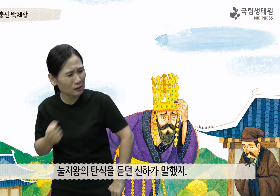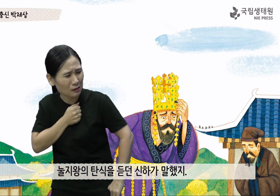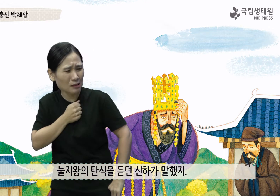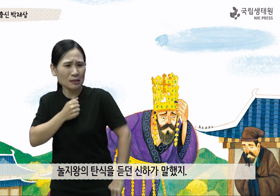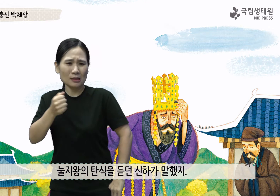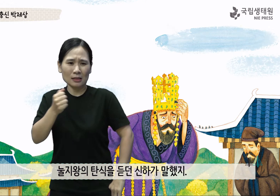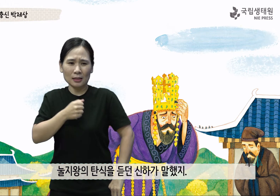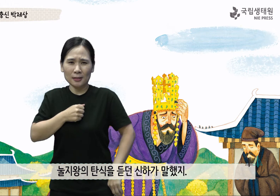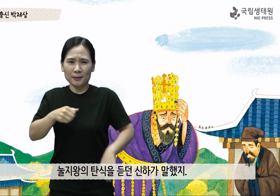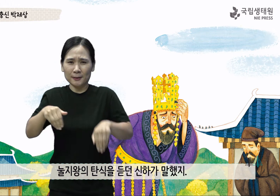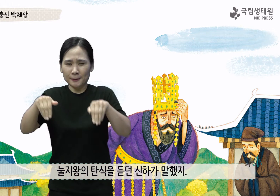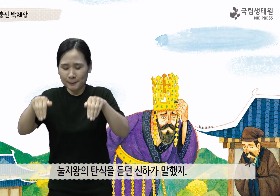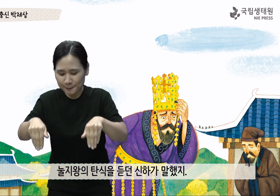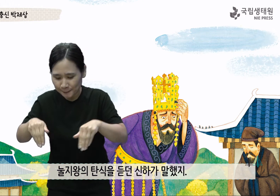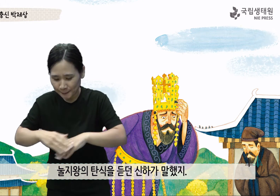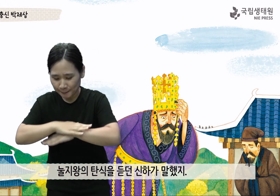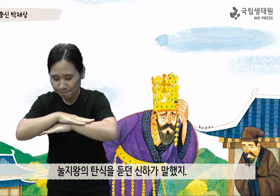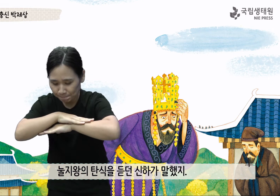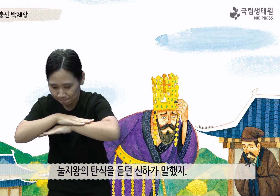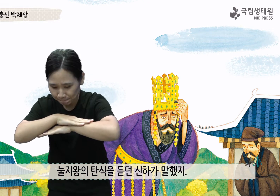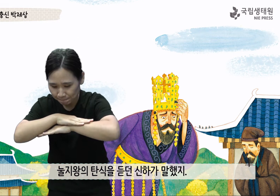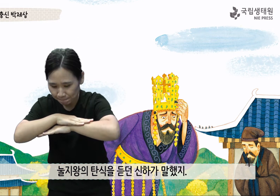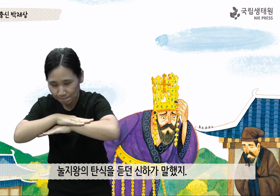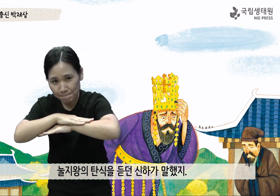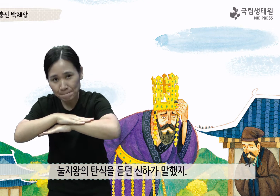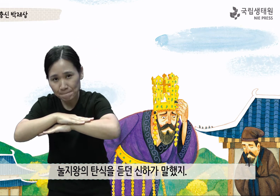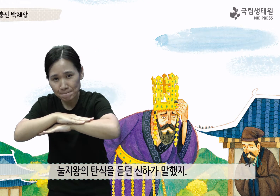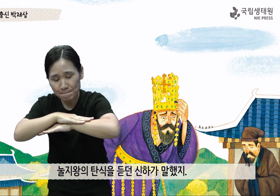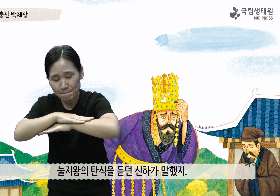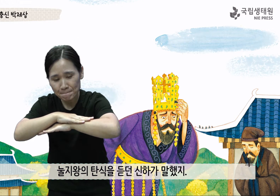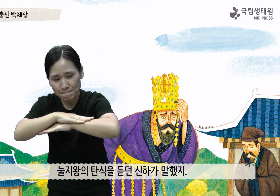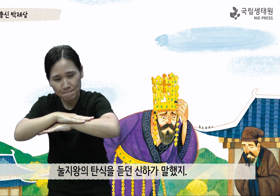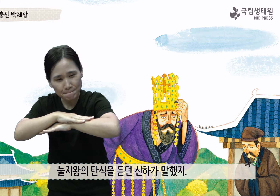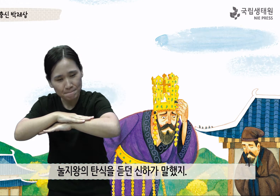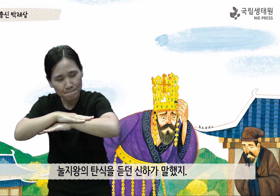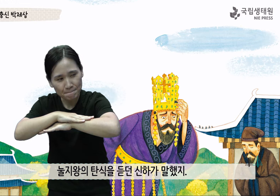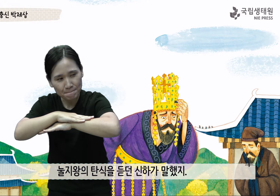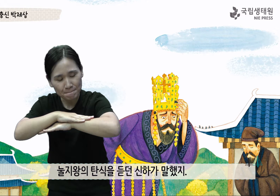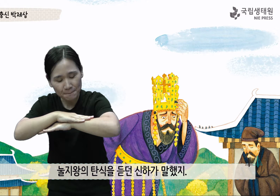눌지왕의 탄식을 듣던 신하가 말했지.